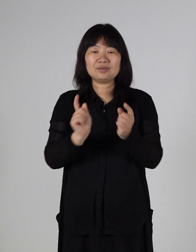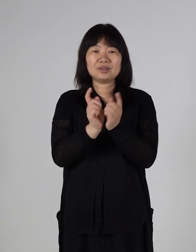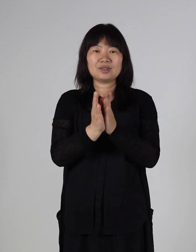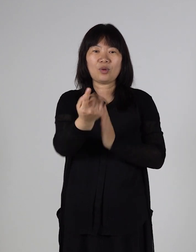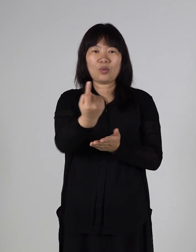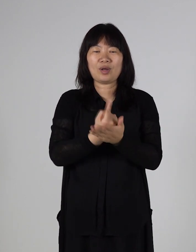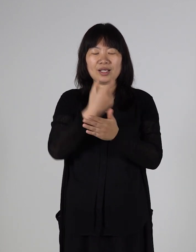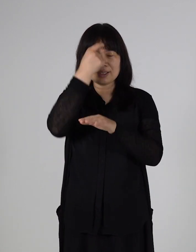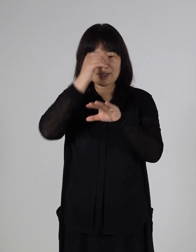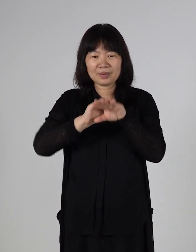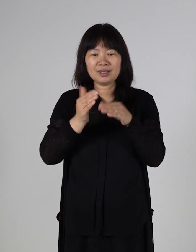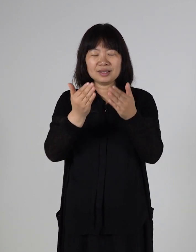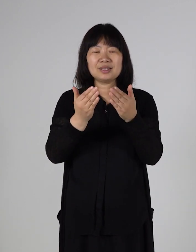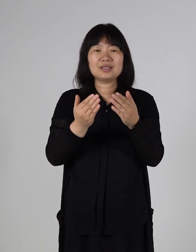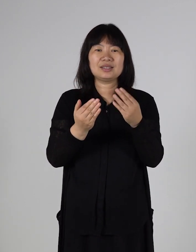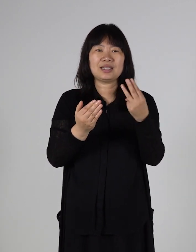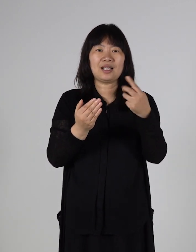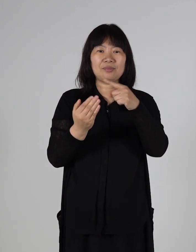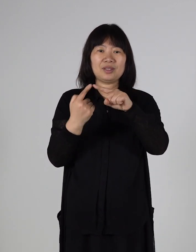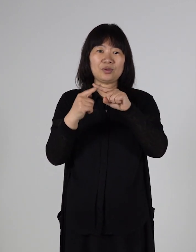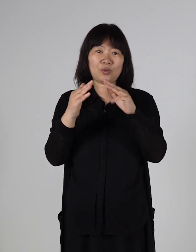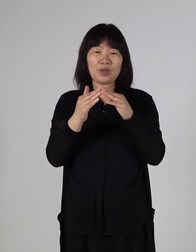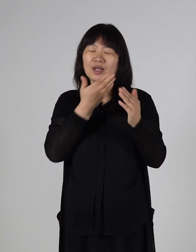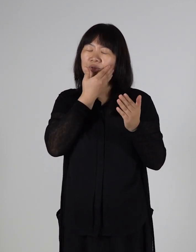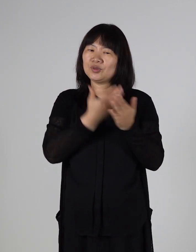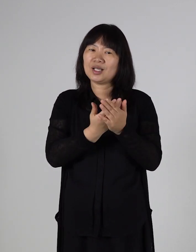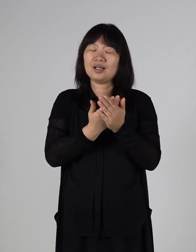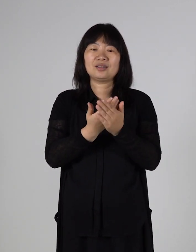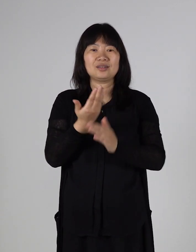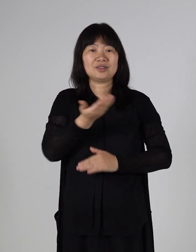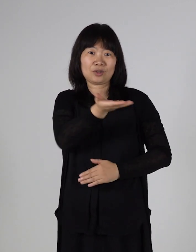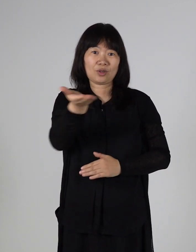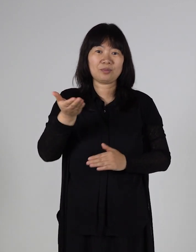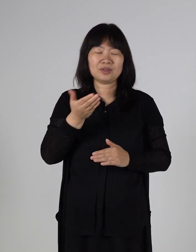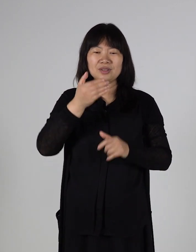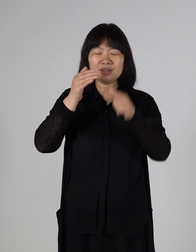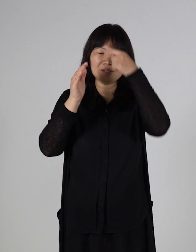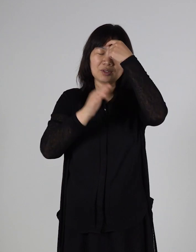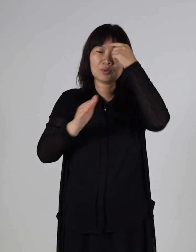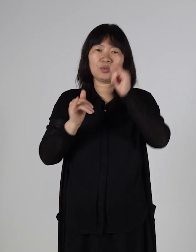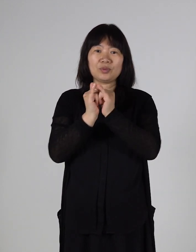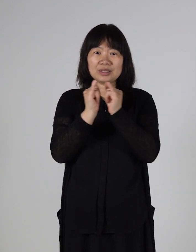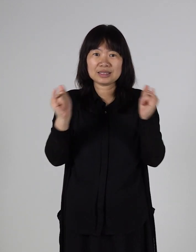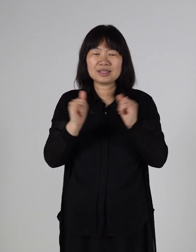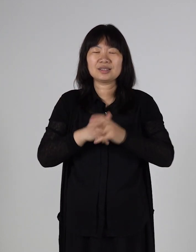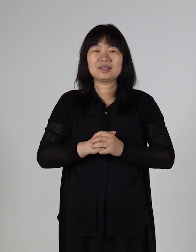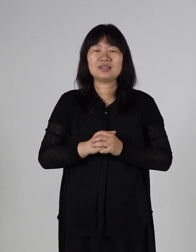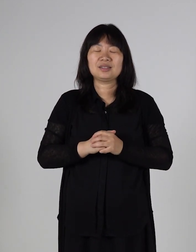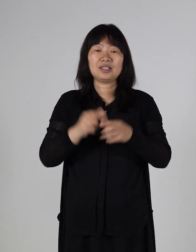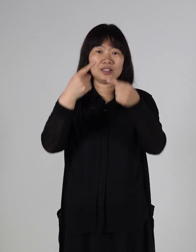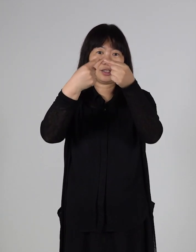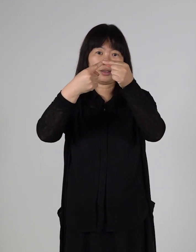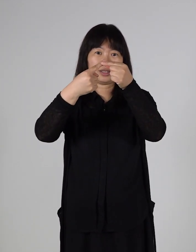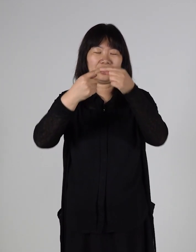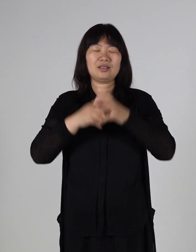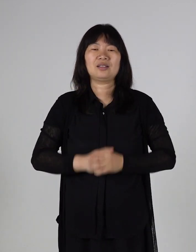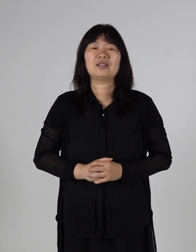우리 3일의 귀한 청년들, 우리 성도들이 첫째는